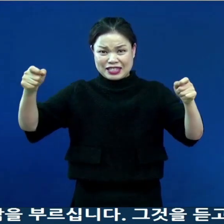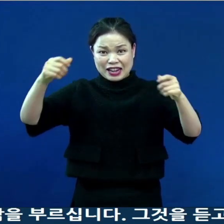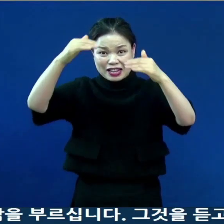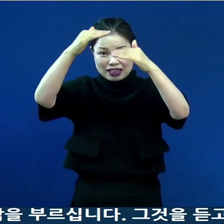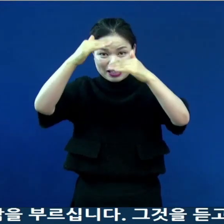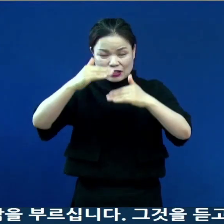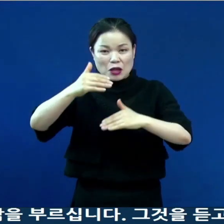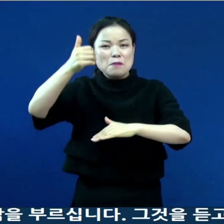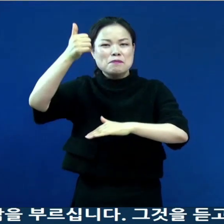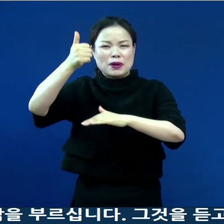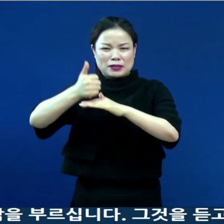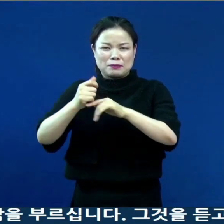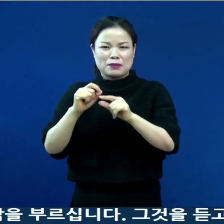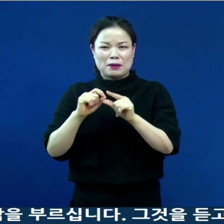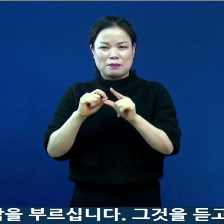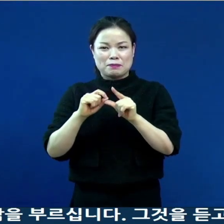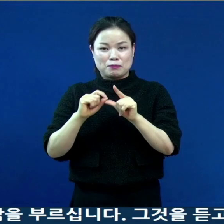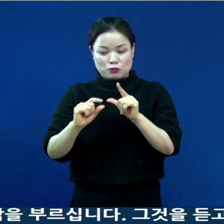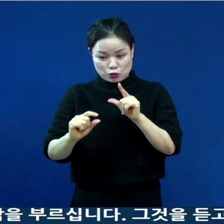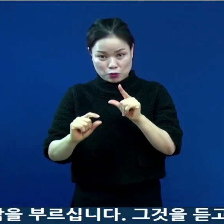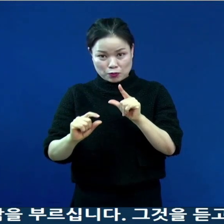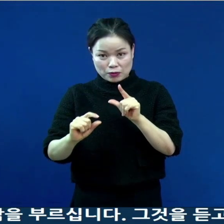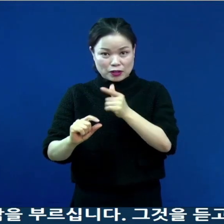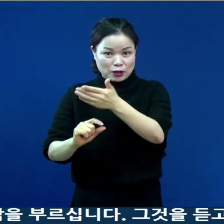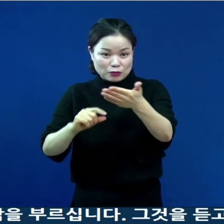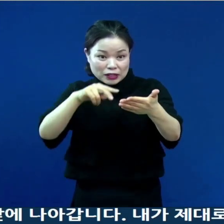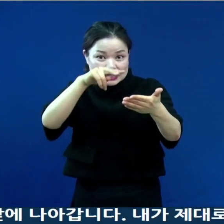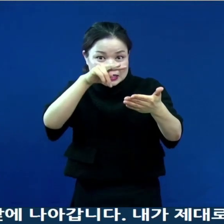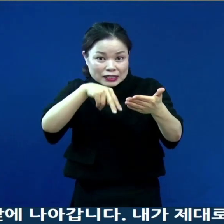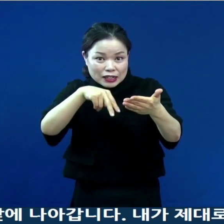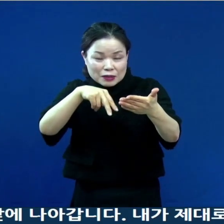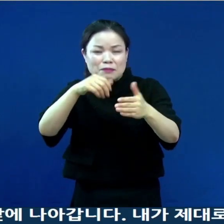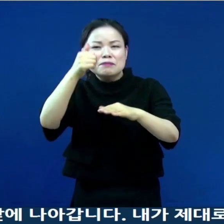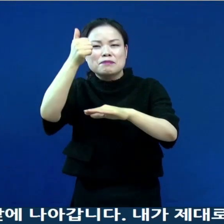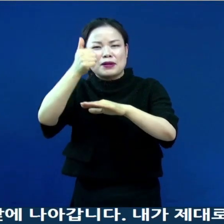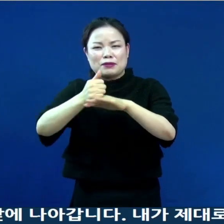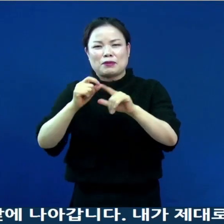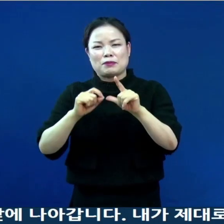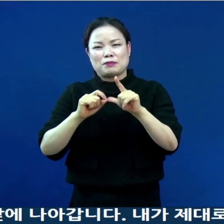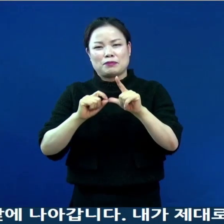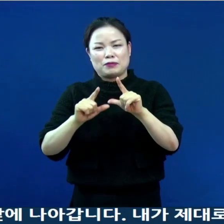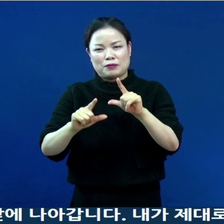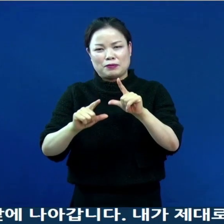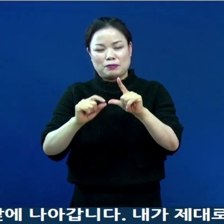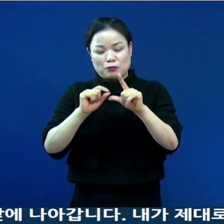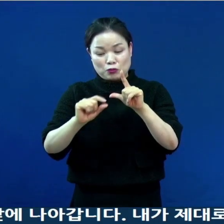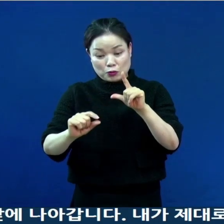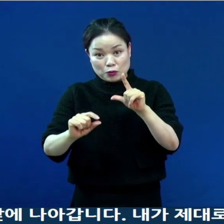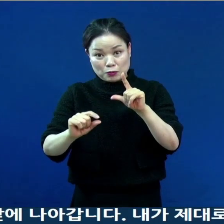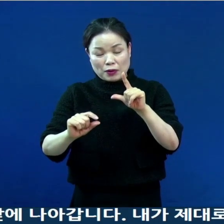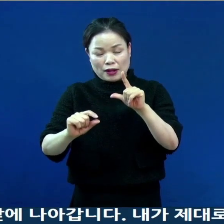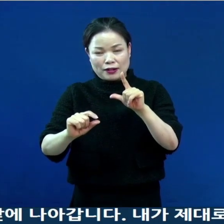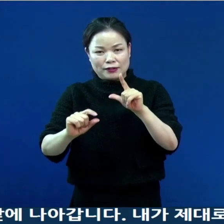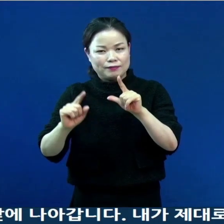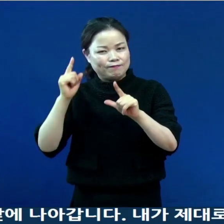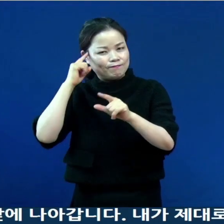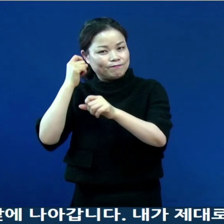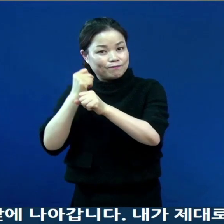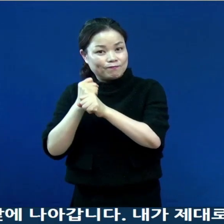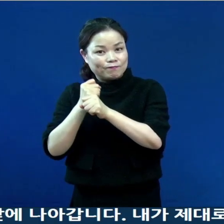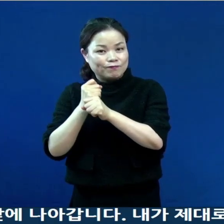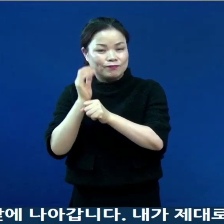중에 마지막 부분만 여러분하고 같이 읽고 지금 마지막 부분만 이렇게 같이 주회를 하면서 살펴보고